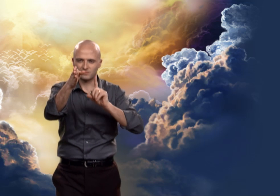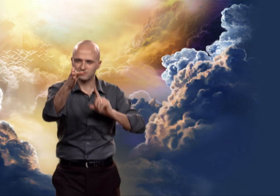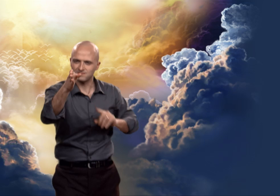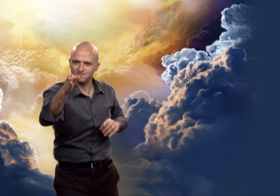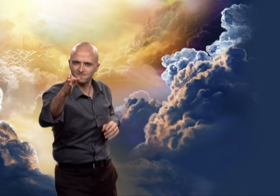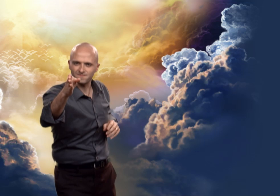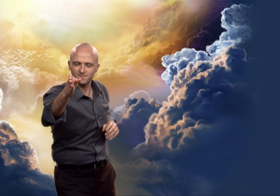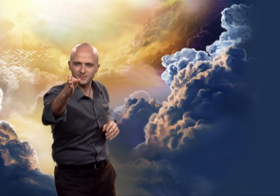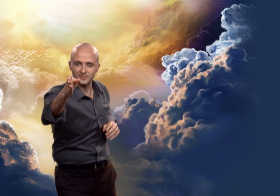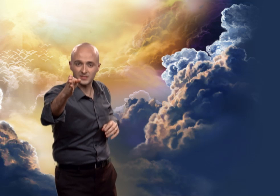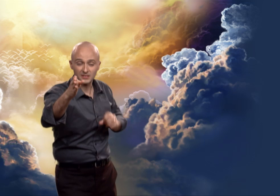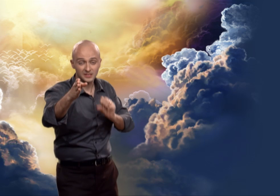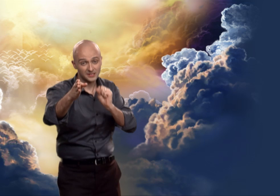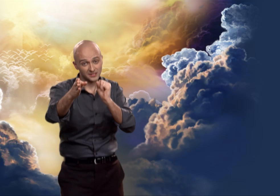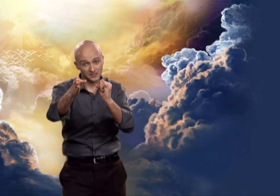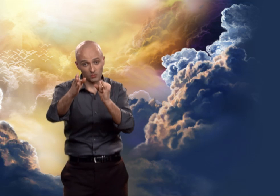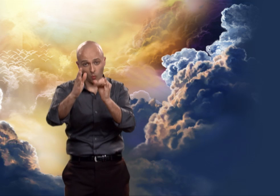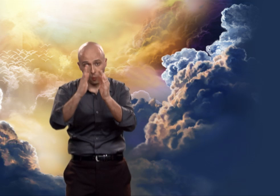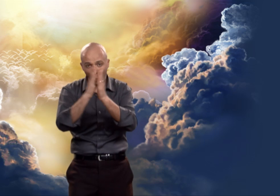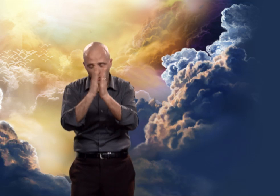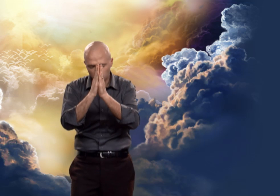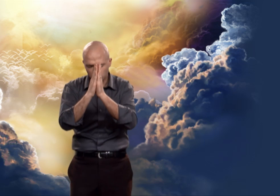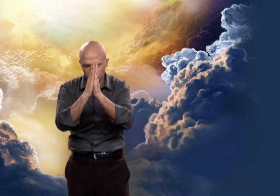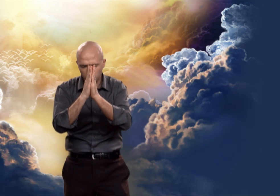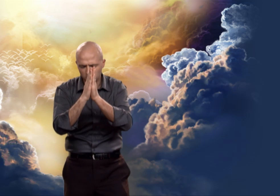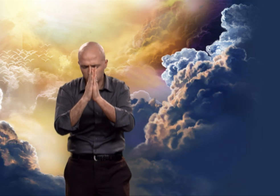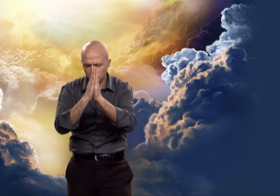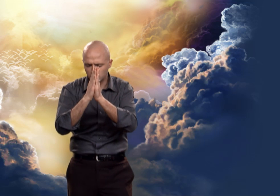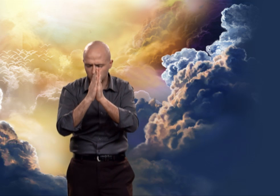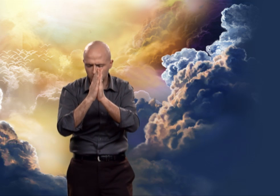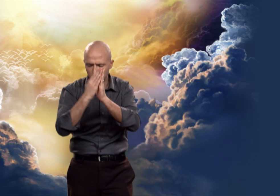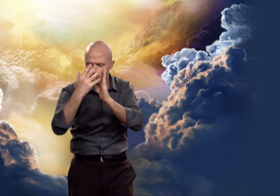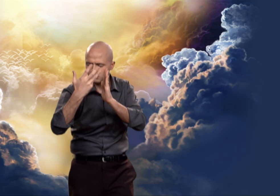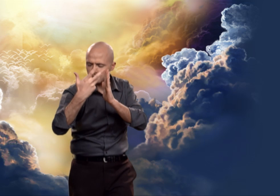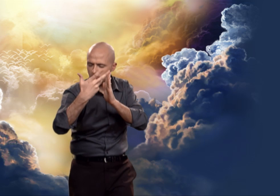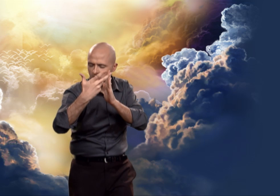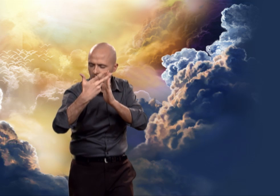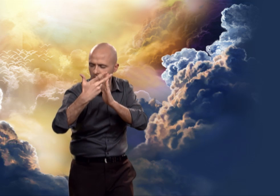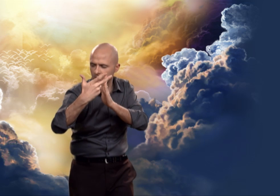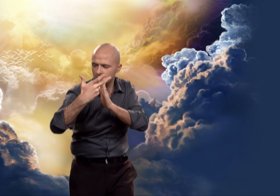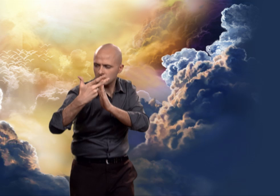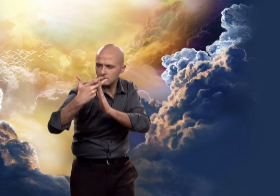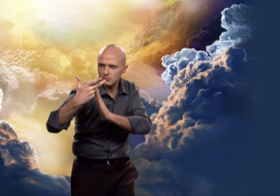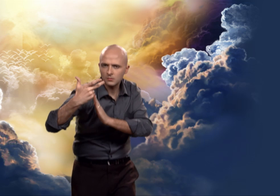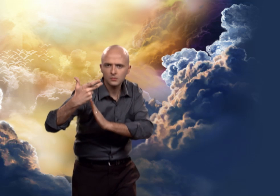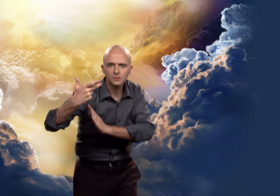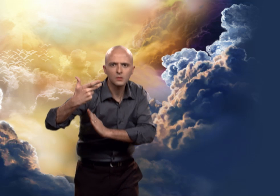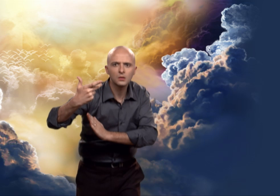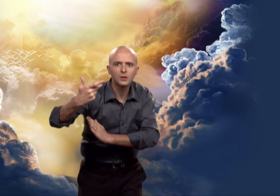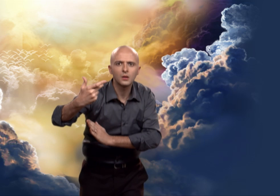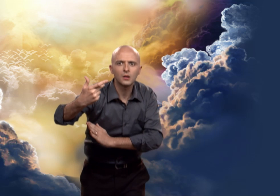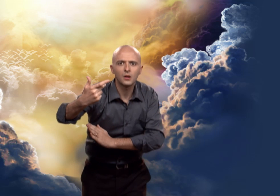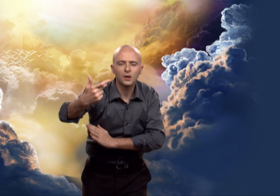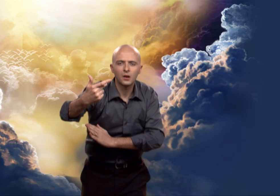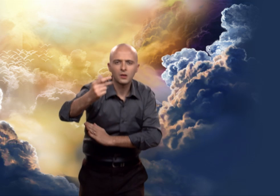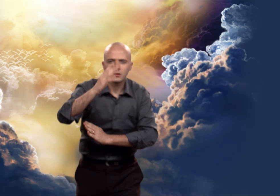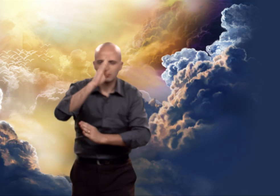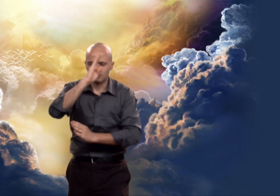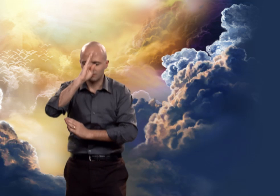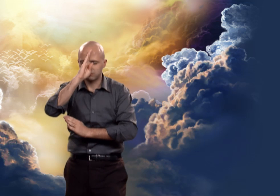opuseram firmemente aos que desviavam as pessoas da palavra de Deus. A liberalidade, que considera sem importância uma